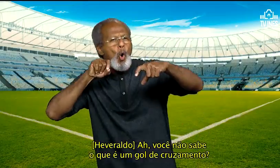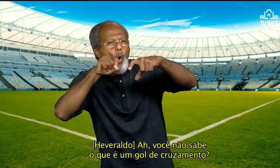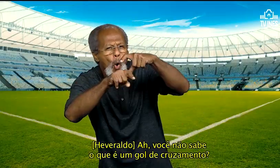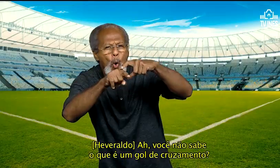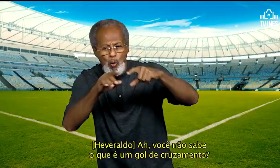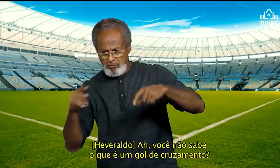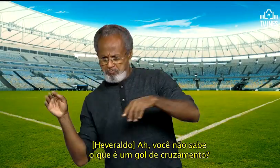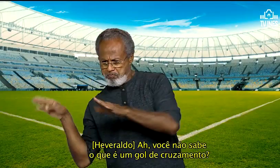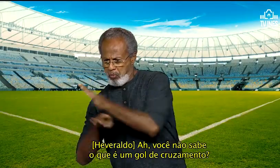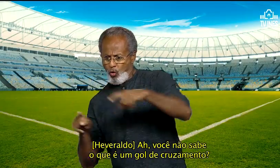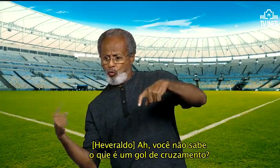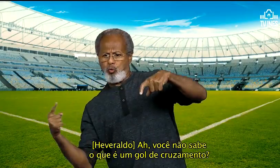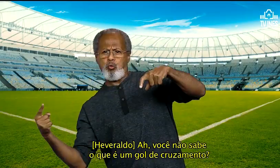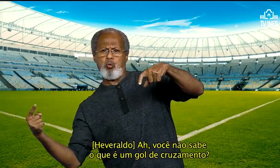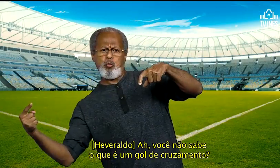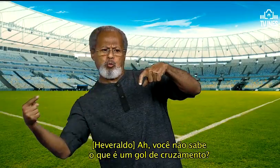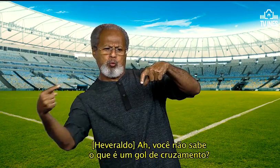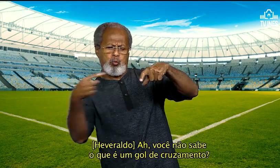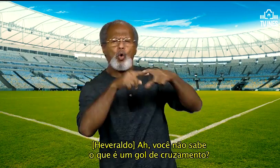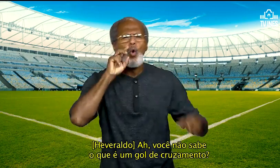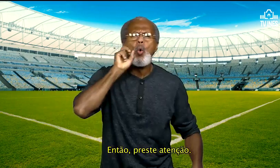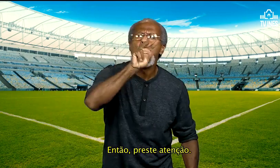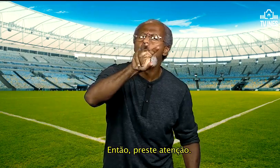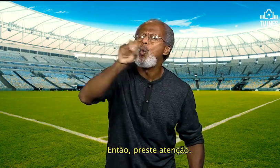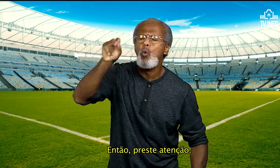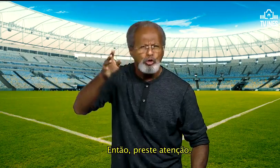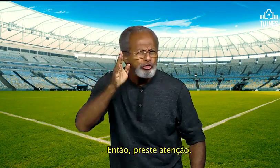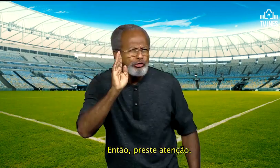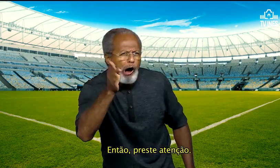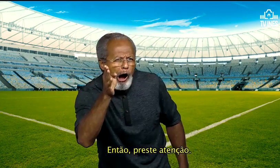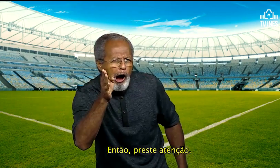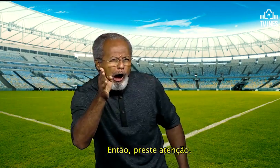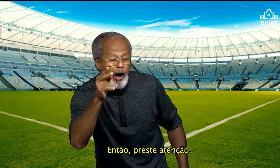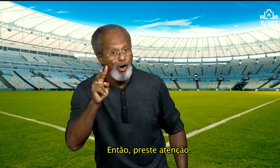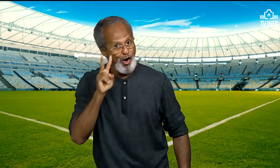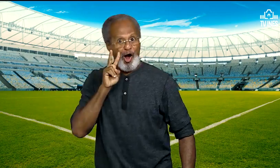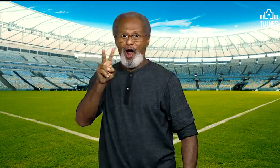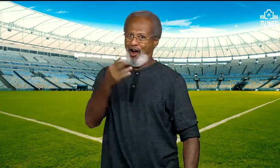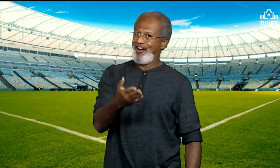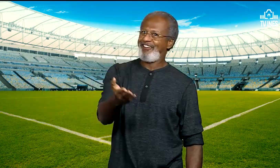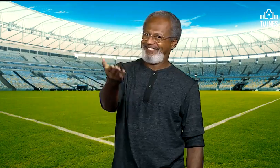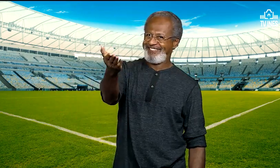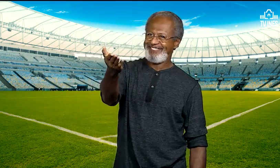Ah, você não sabe o que é um gol de cruzamento? Então, preste atenção.